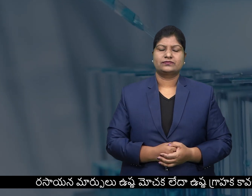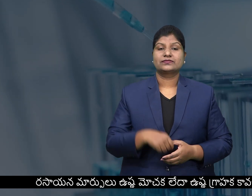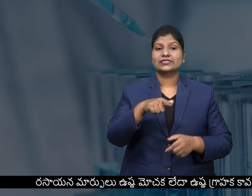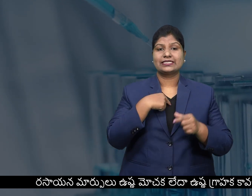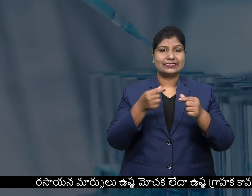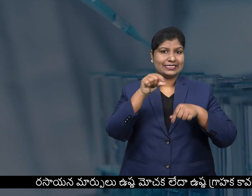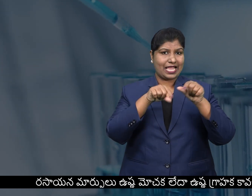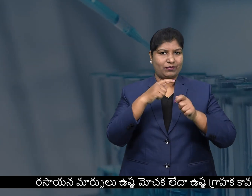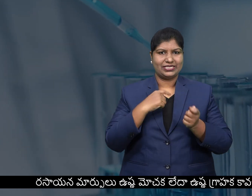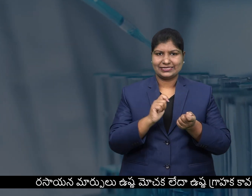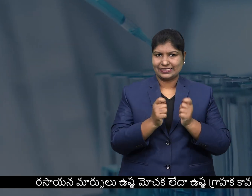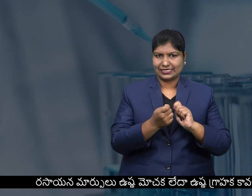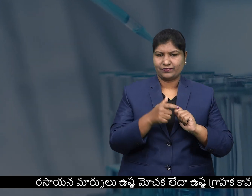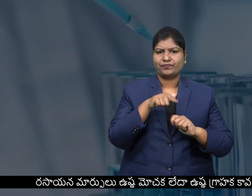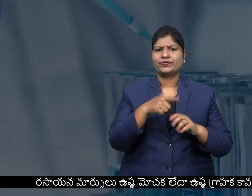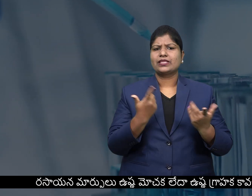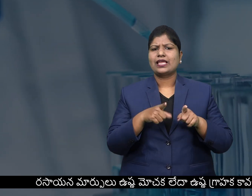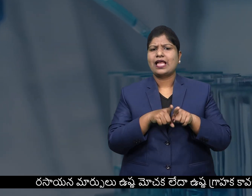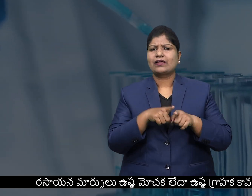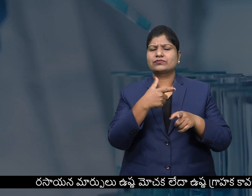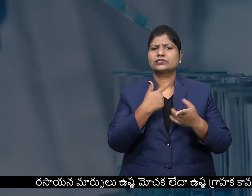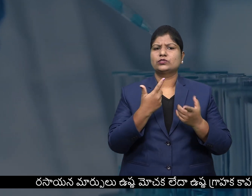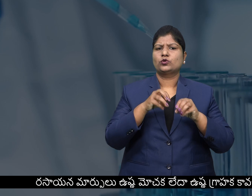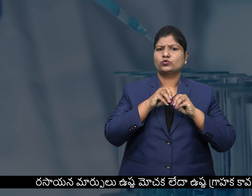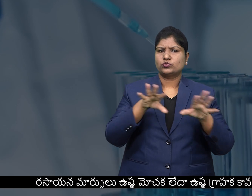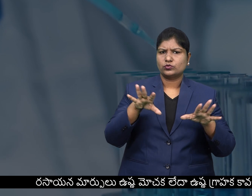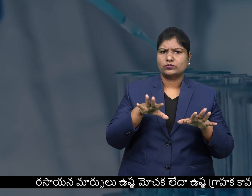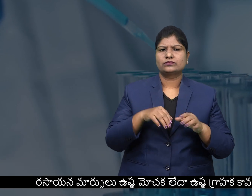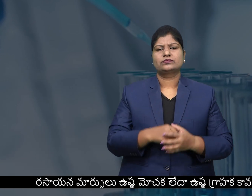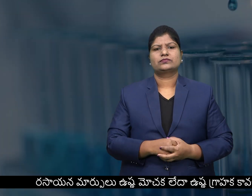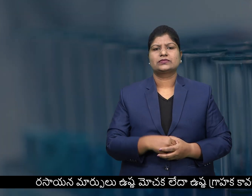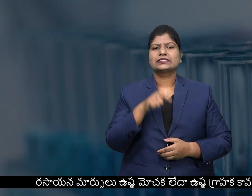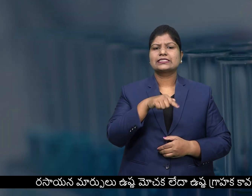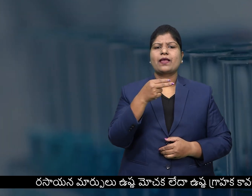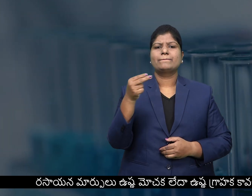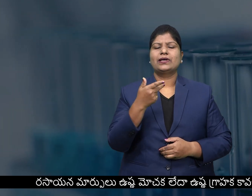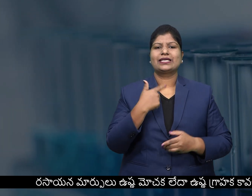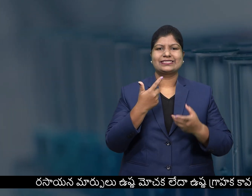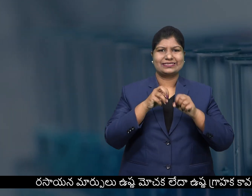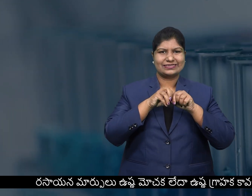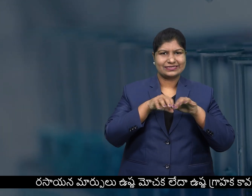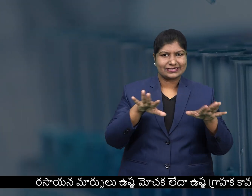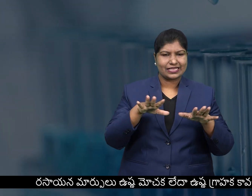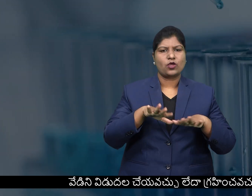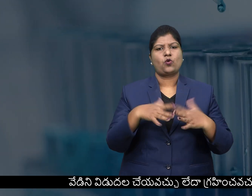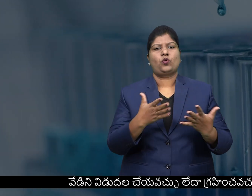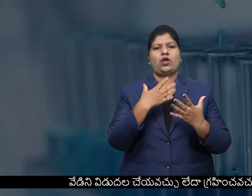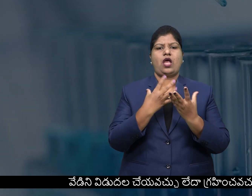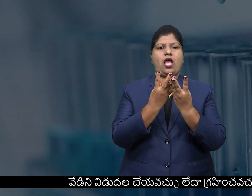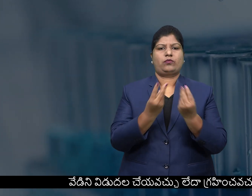రసాయన మార్పులు ఉష్ణమోచక లేదా ఉష్ణగ్రాహక కావచ్చు, అంటే వేడిని విడుదల